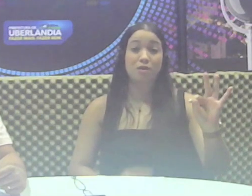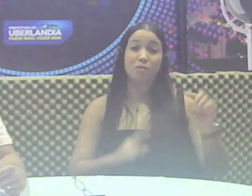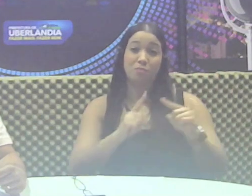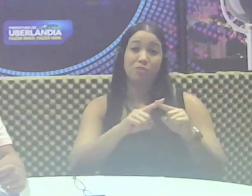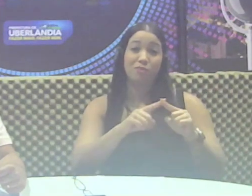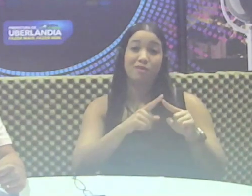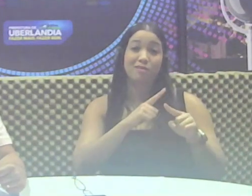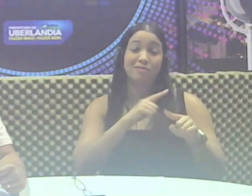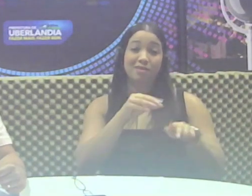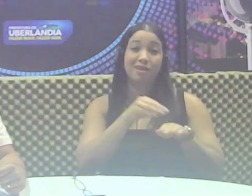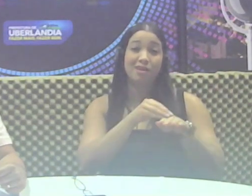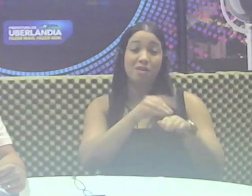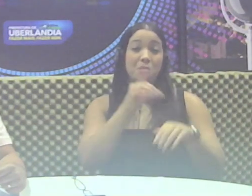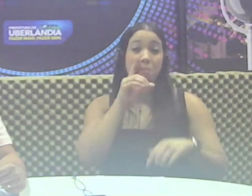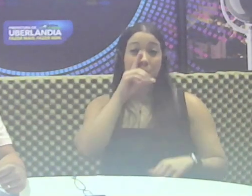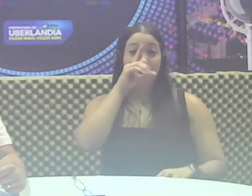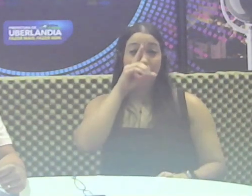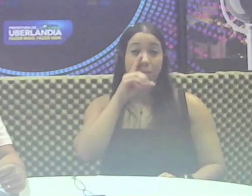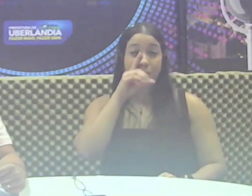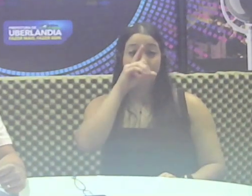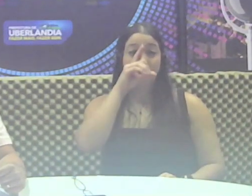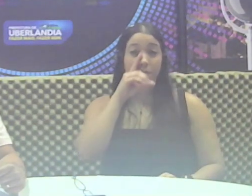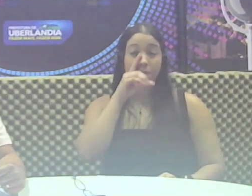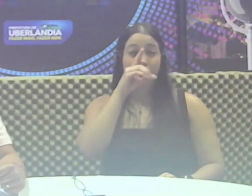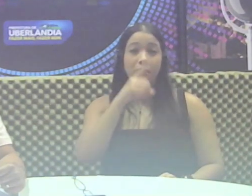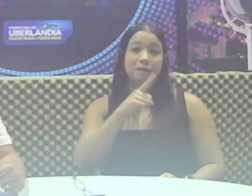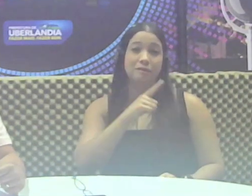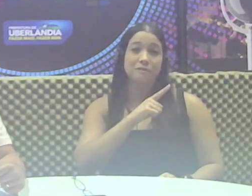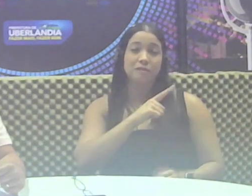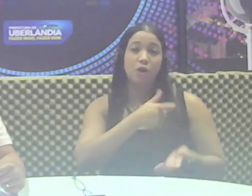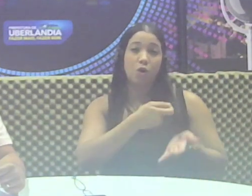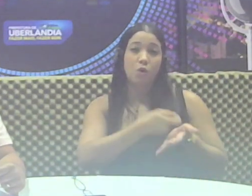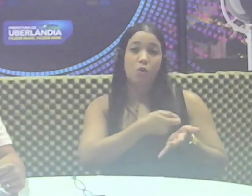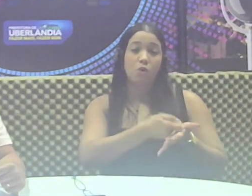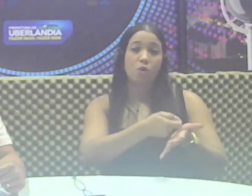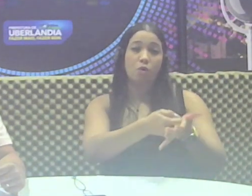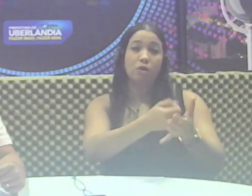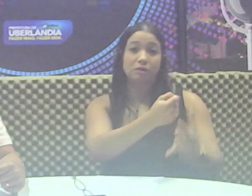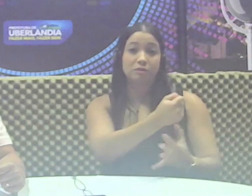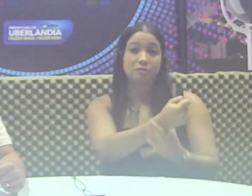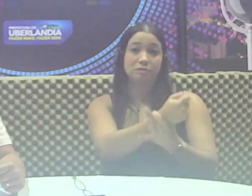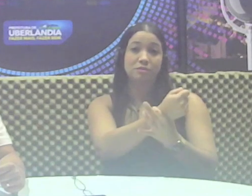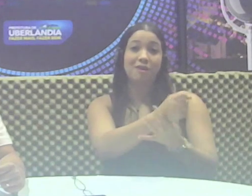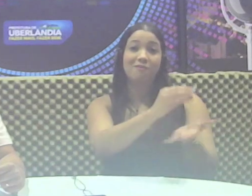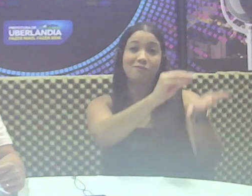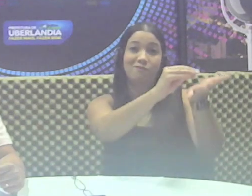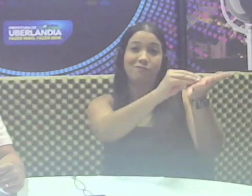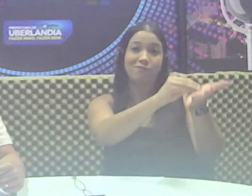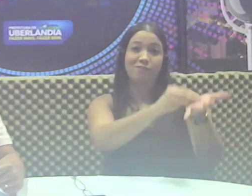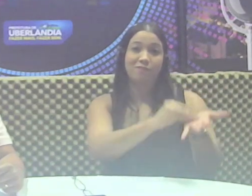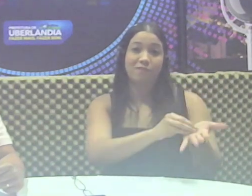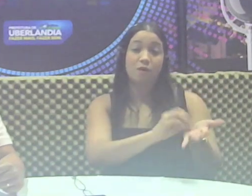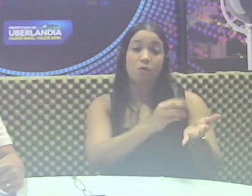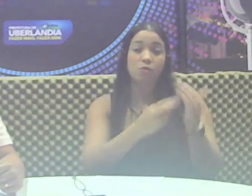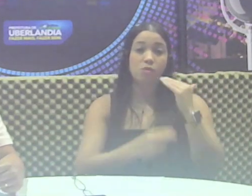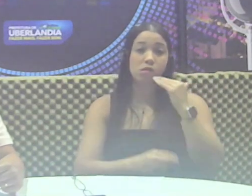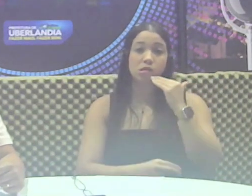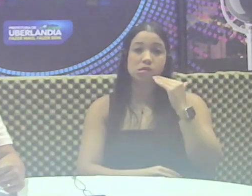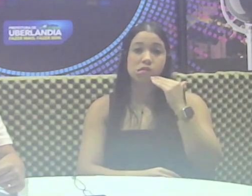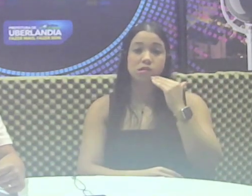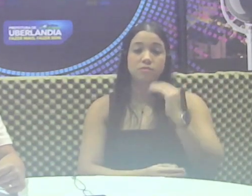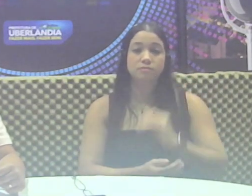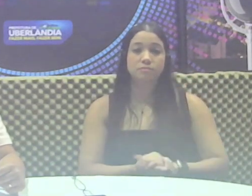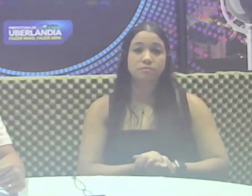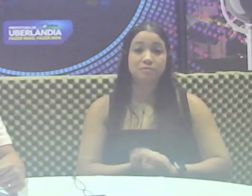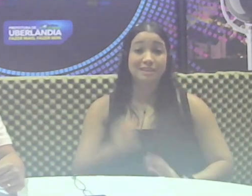oferecerem transporte clandestino em veículo com dispositivos obrigatórios de segurança ausentes ou com defeito.